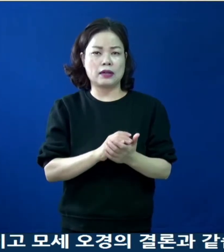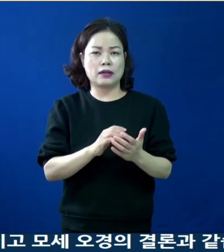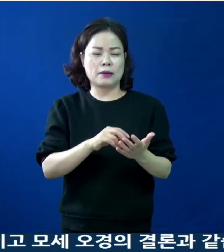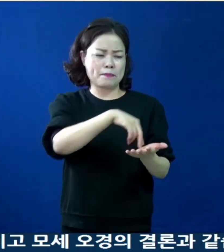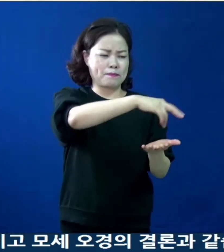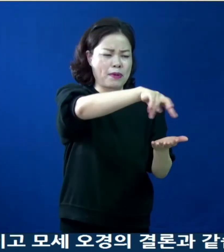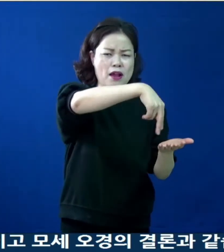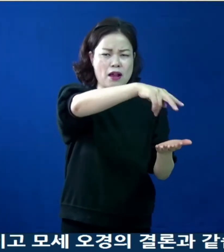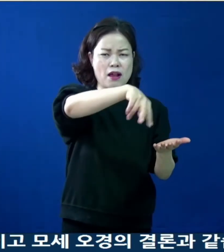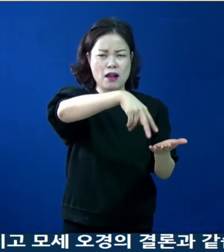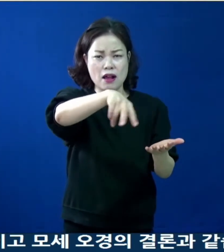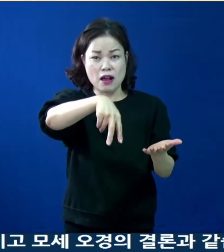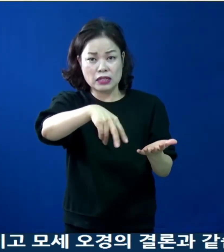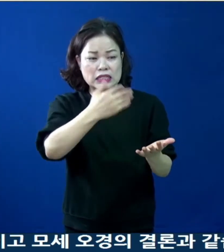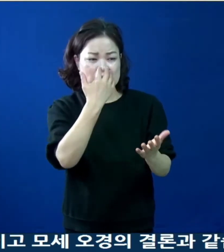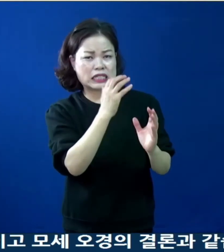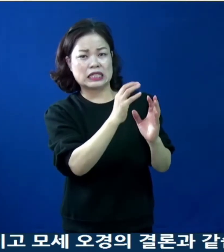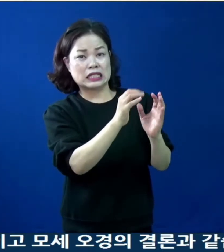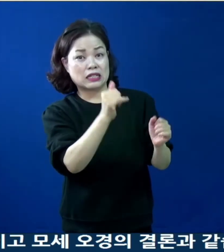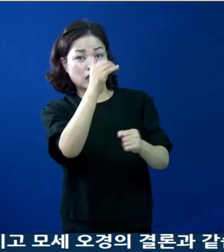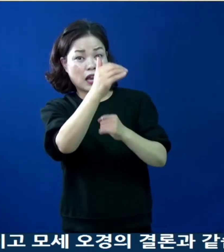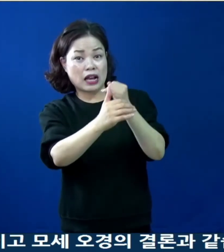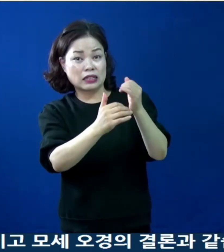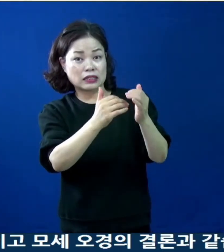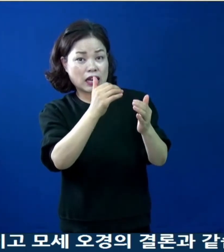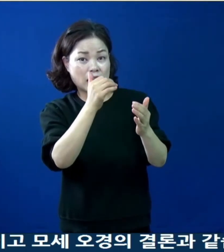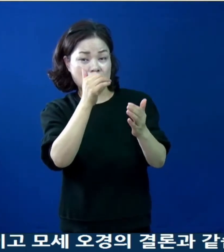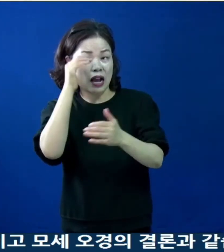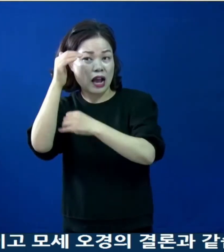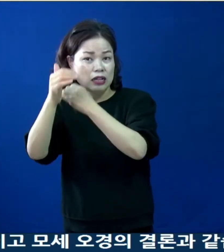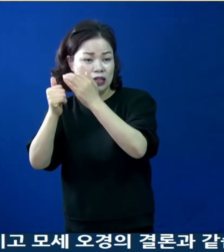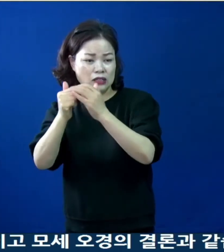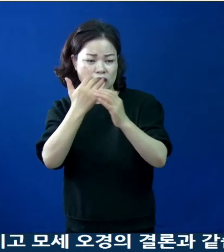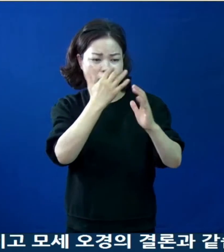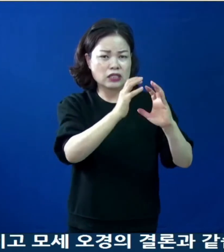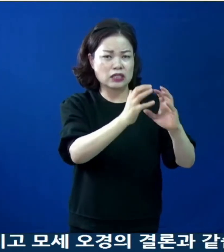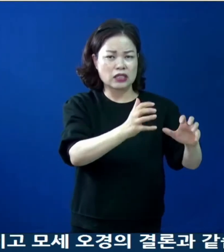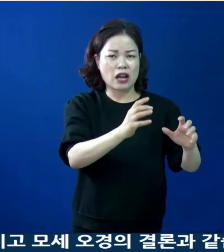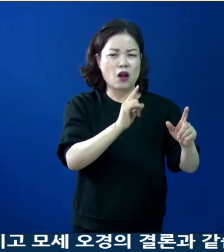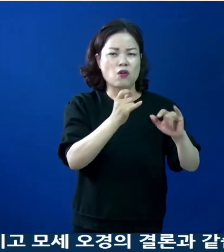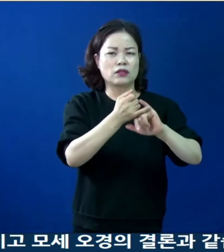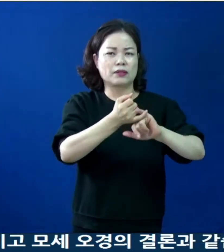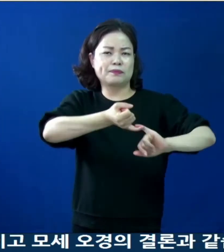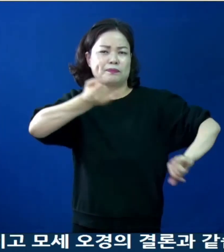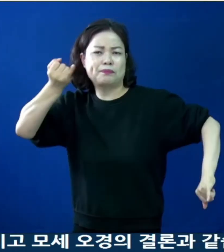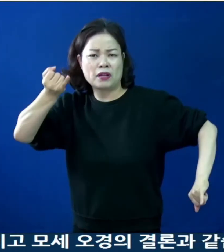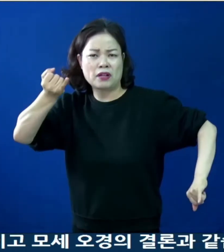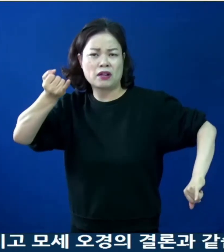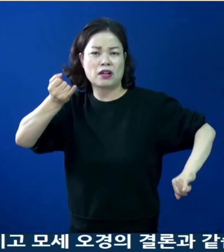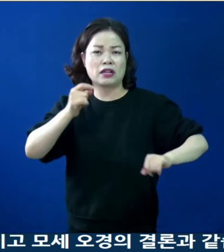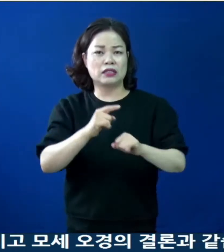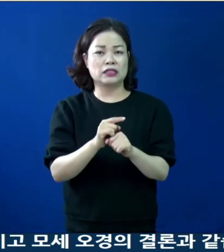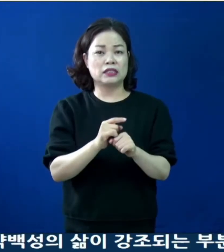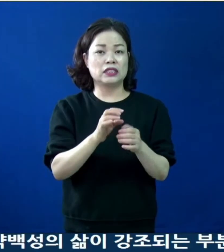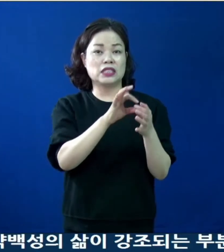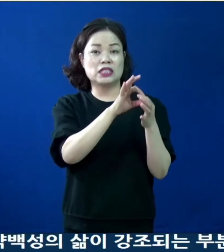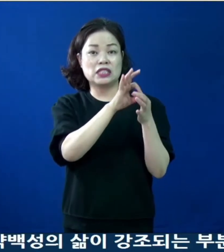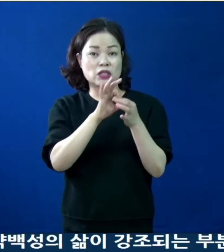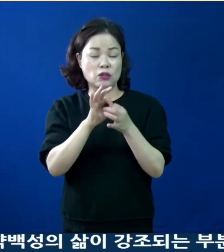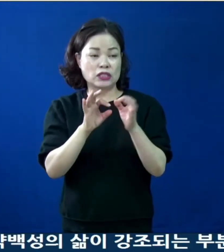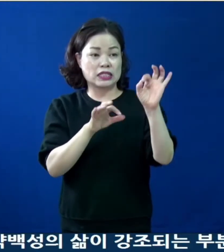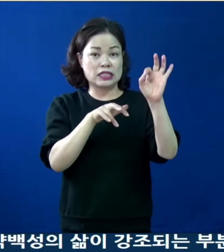방탕하게 행하는 그 이스라엘로 인해서 하나님과 이스라엘 사이의 언약이 깨어지는 장면이 나타납니다. 그리고 이어지는